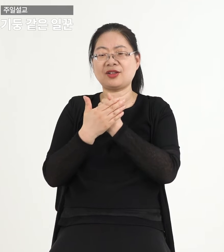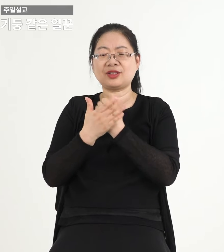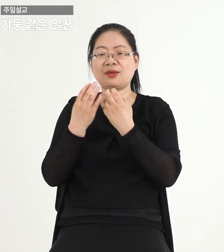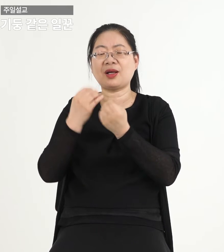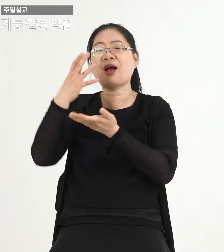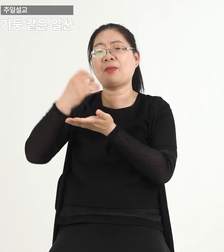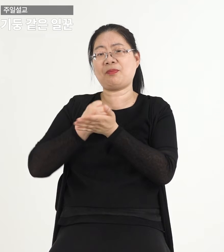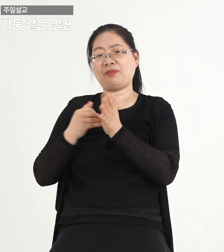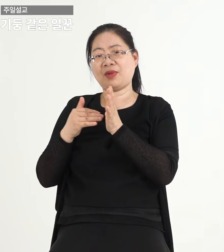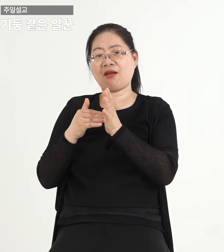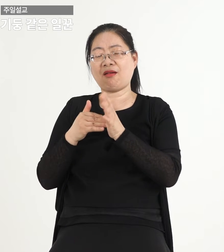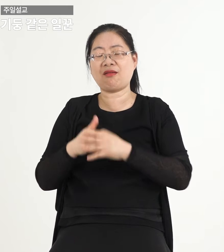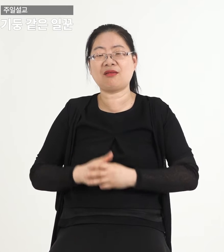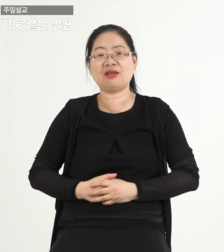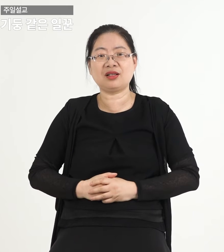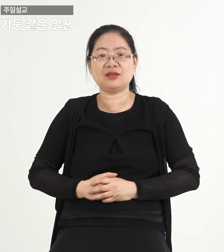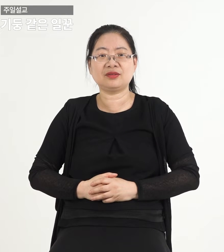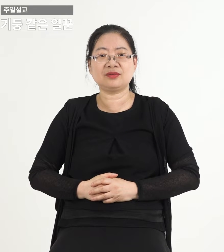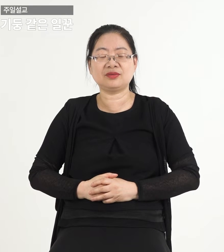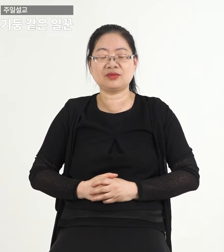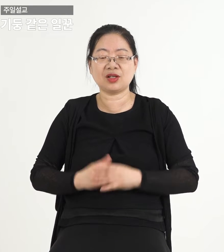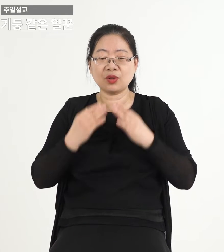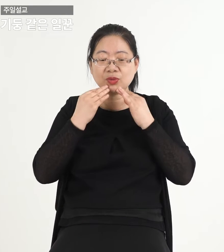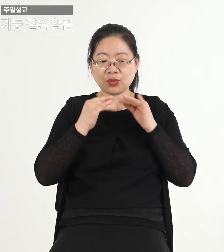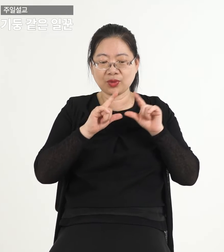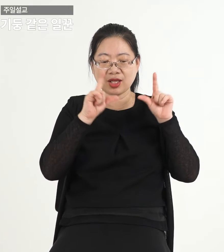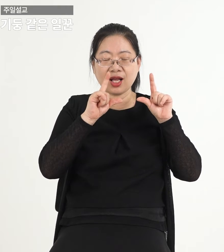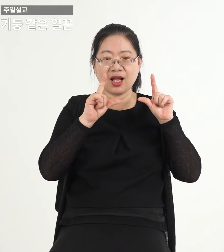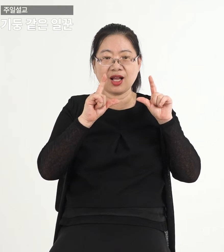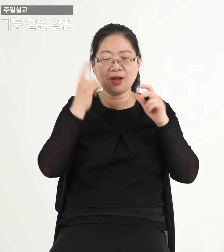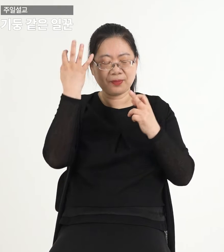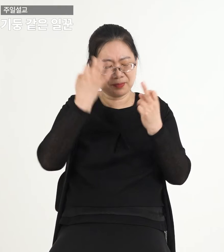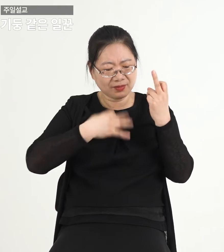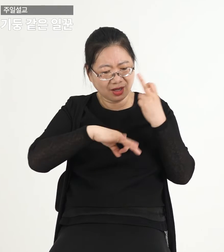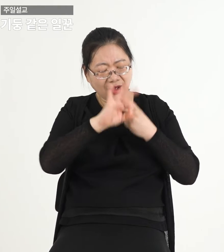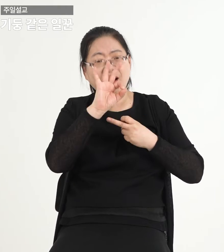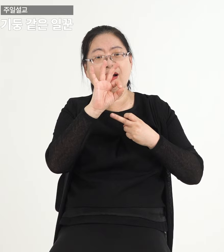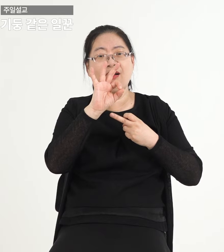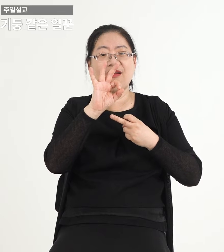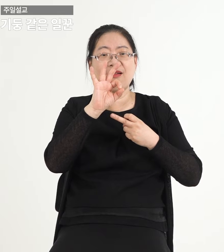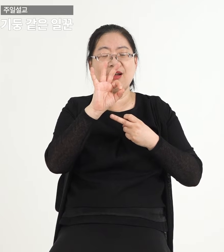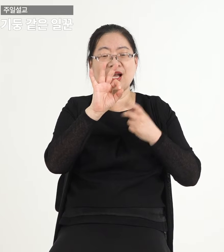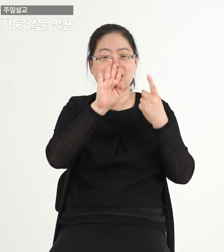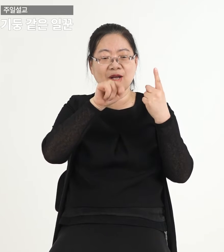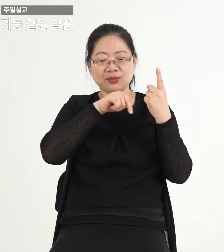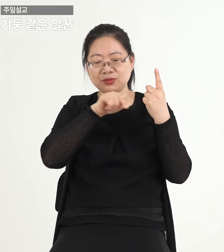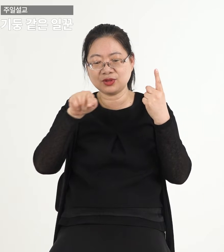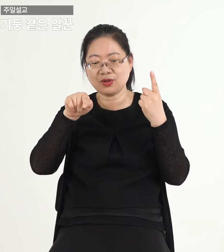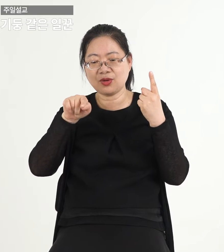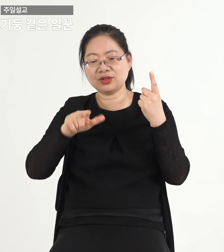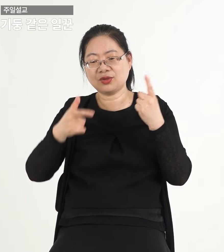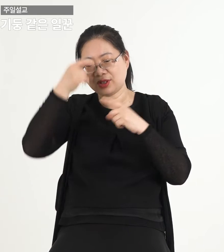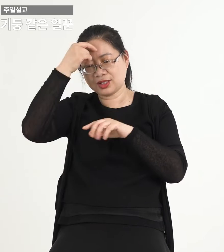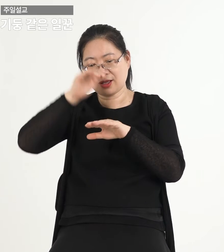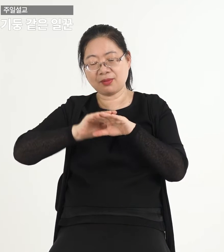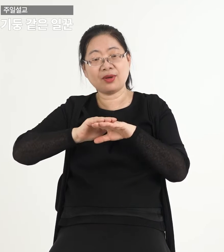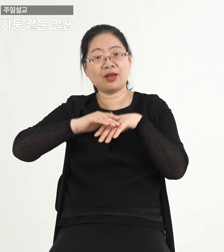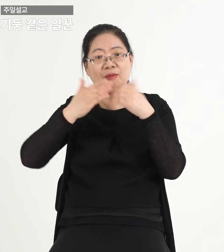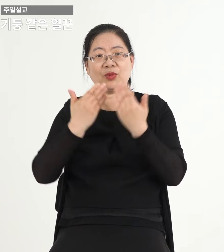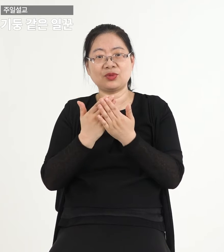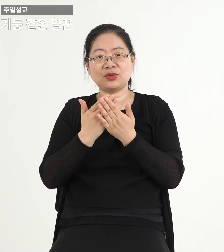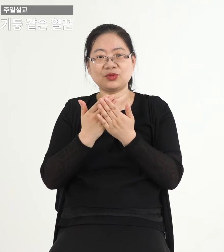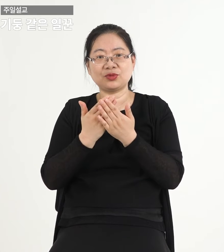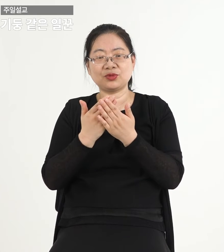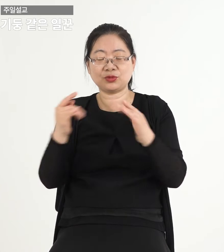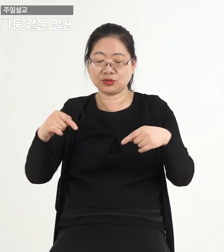받았어요. 미국에서. 토요일 날 밤을 홀딱 새가며 1부서부터 저녁 예배까지